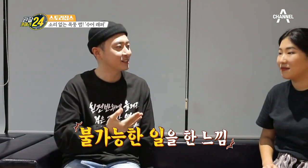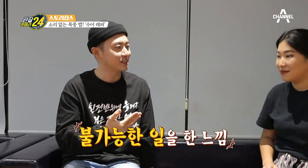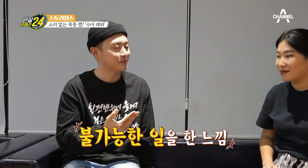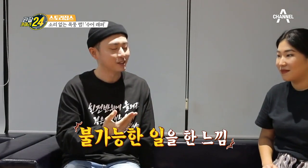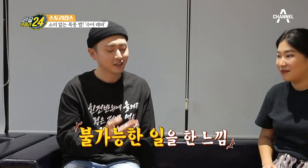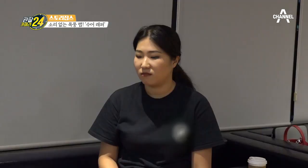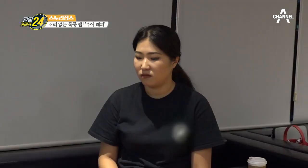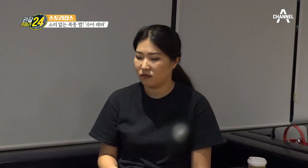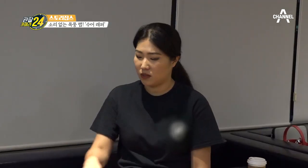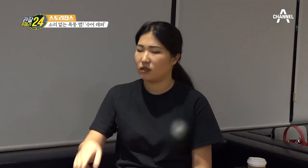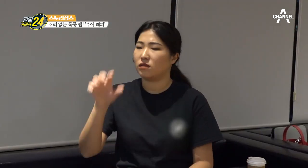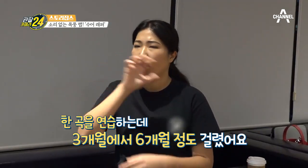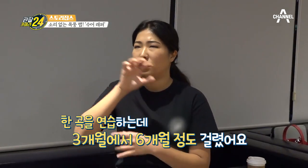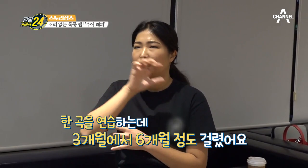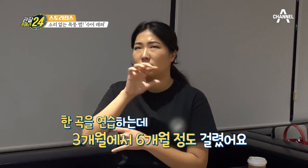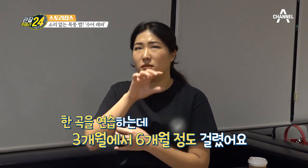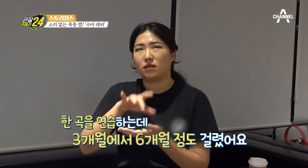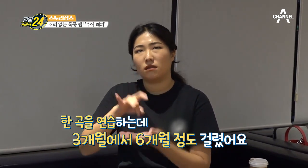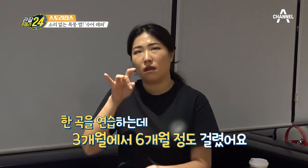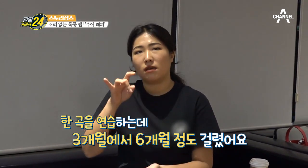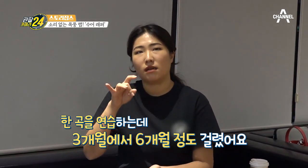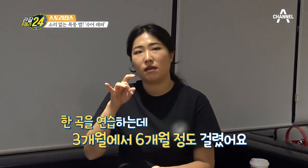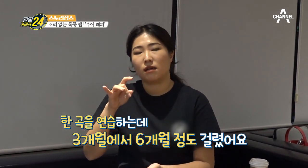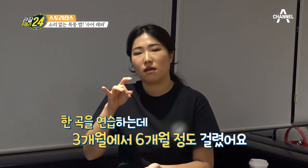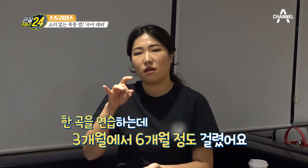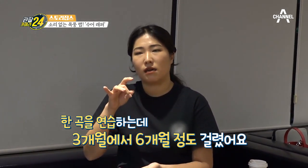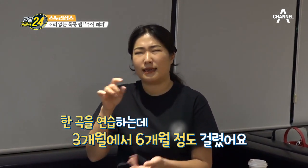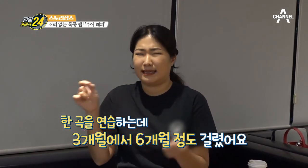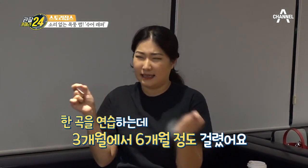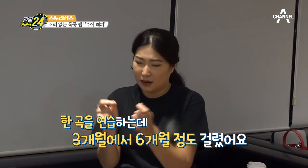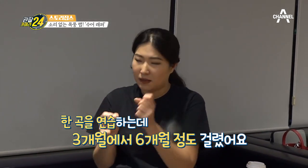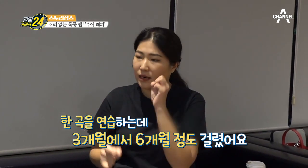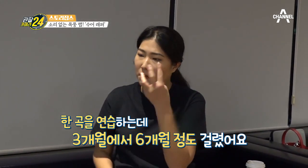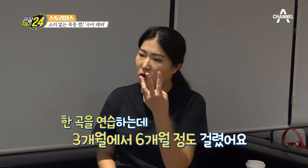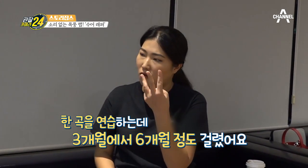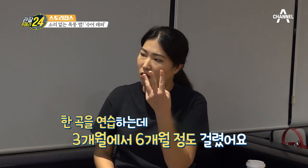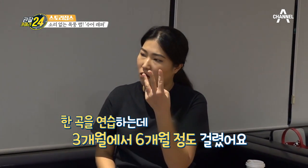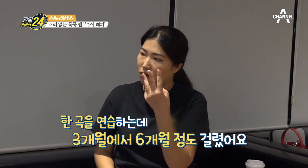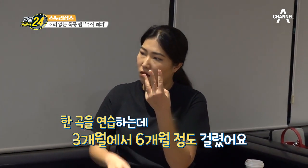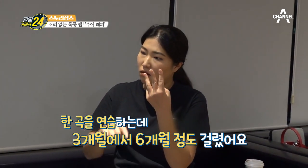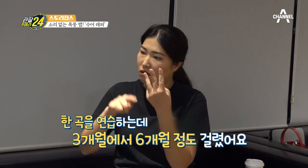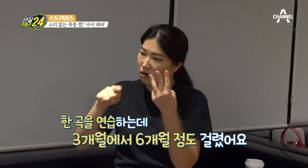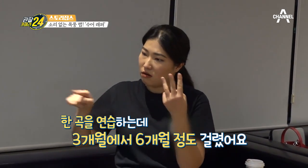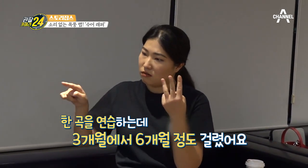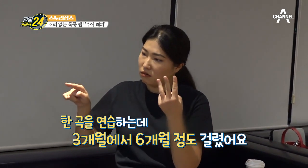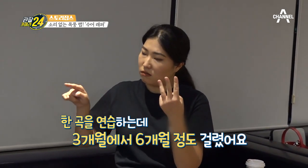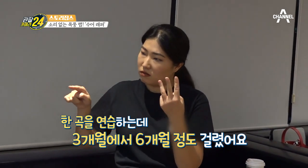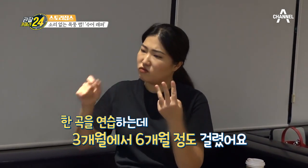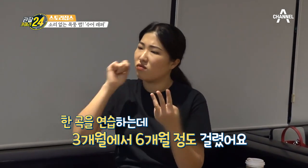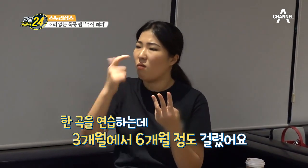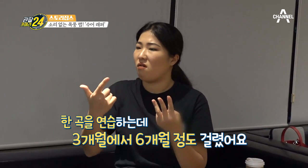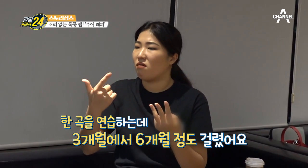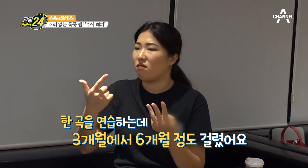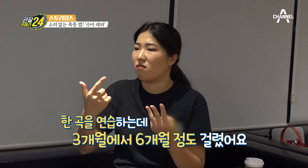느낌. 안녕 오늘도 같은 자리 버스 창가에 기대 앉은